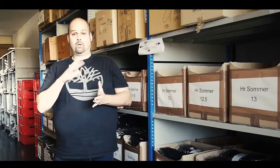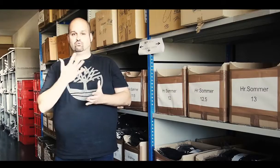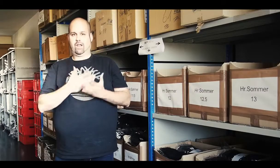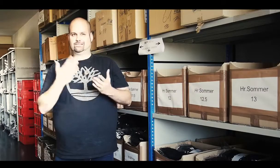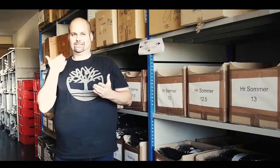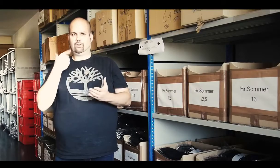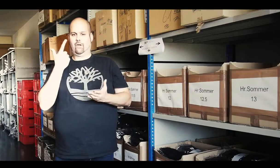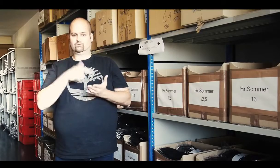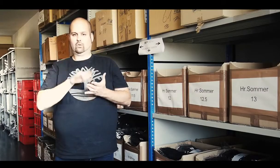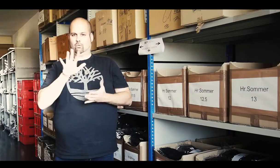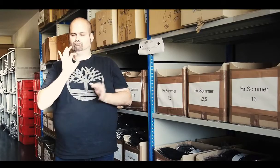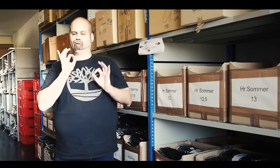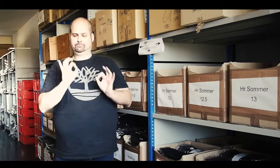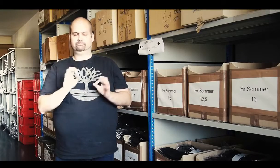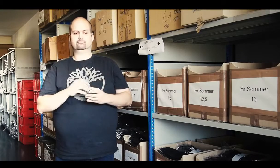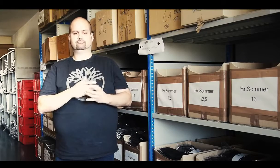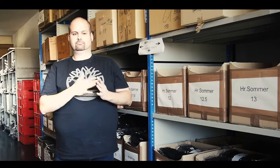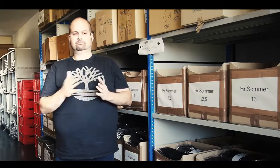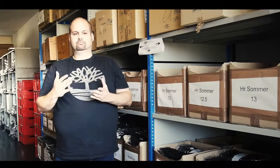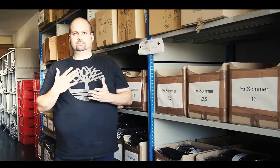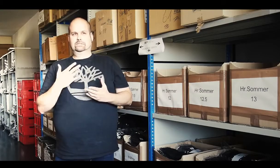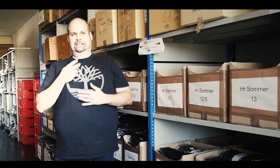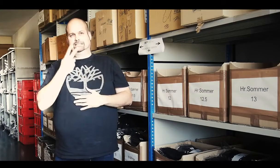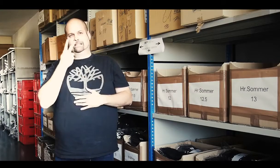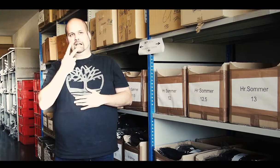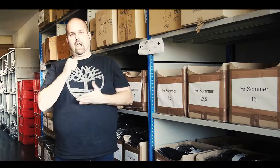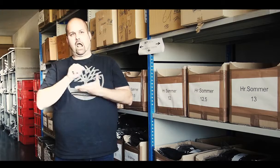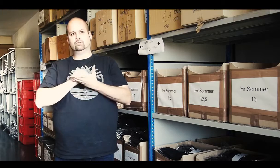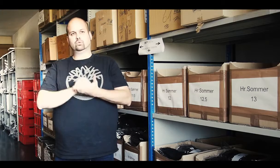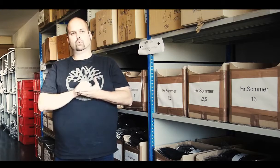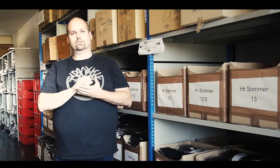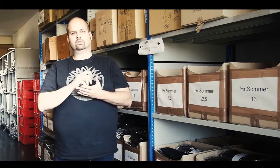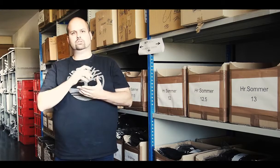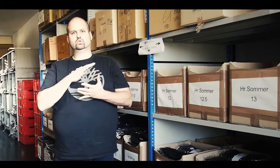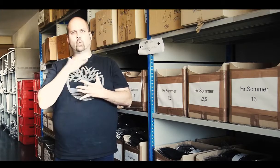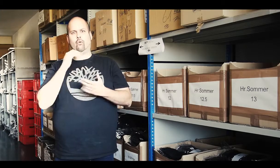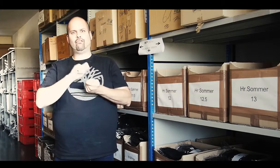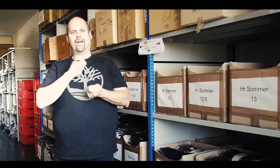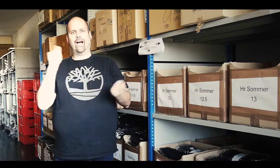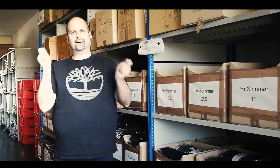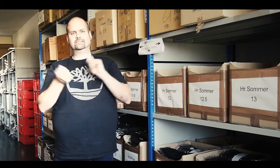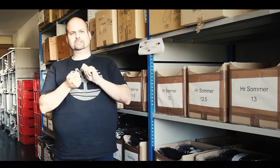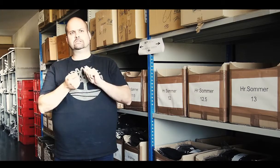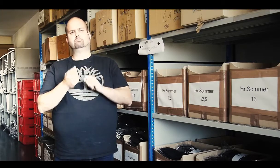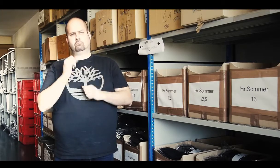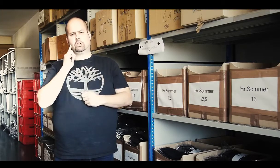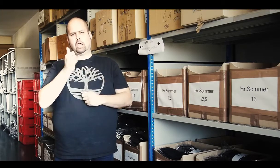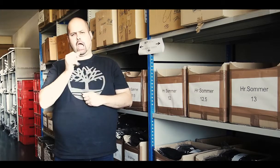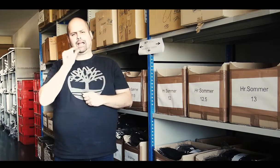Seit 2005 ist die österreichische Gebärdensprache offiziell anerkannt. Seitdem hat sich etwas verändert, aber nicht viel.